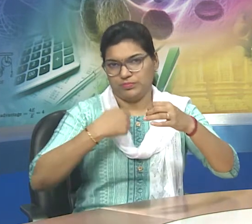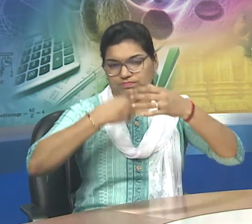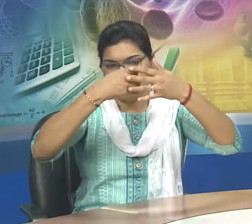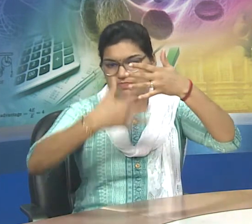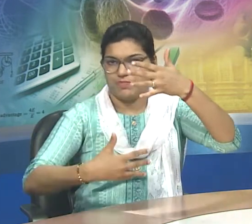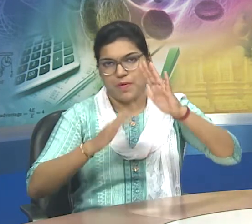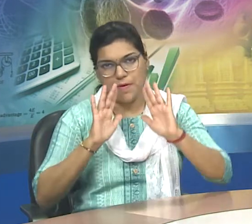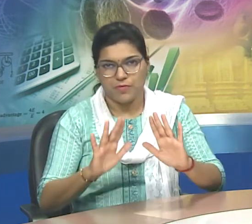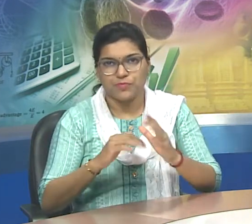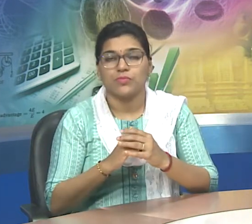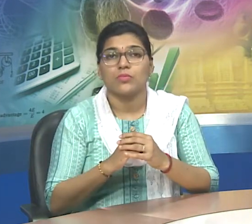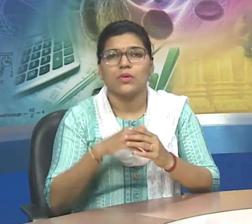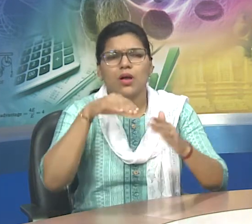प्रश्न है आपके सामने।